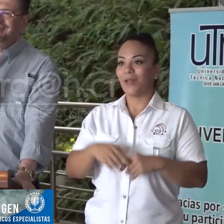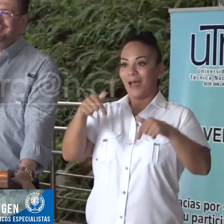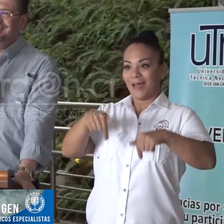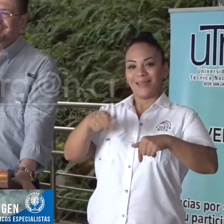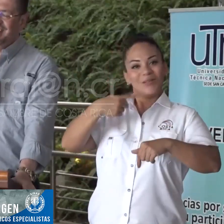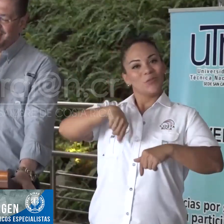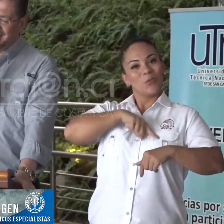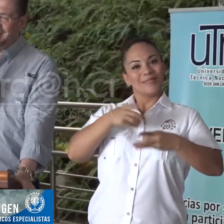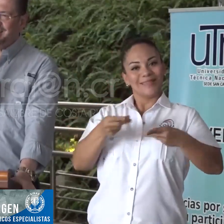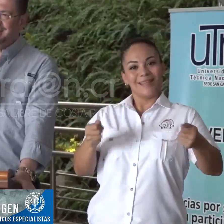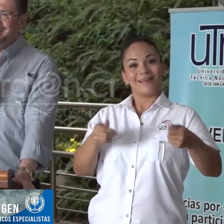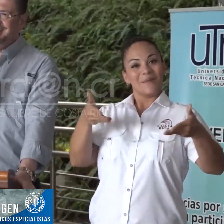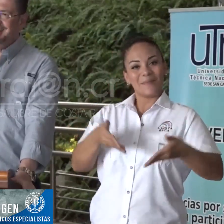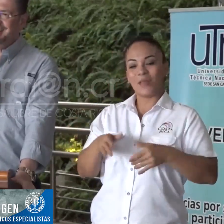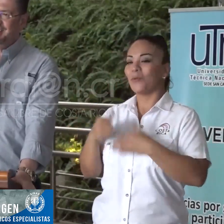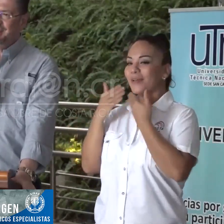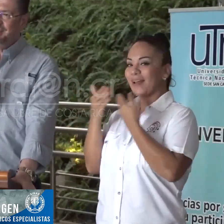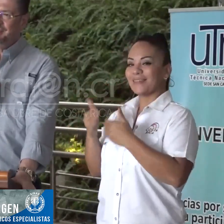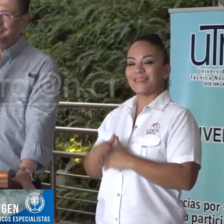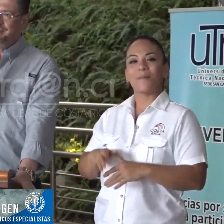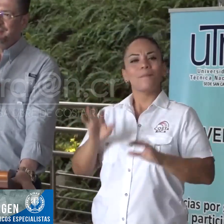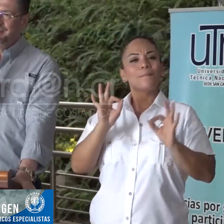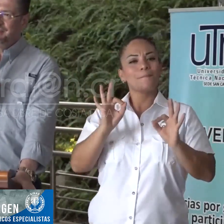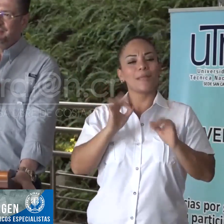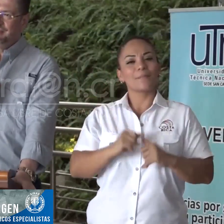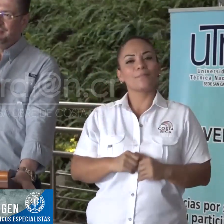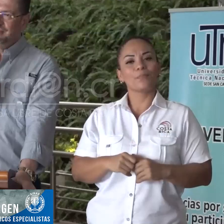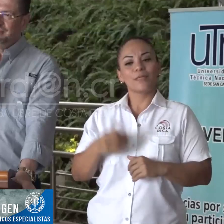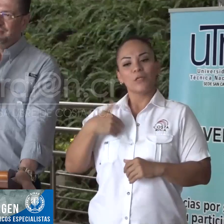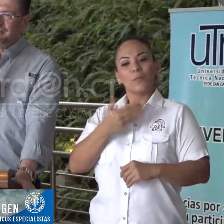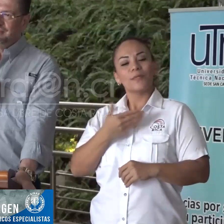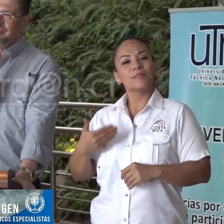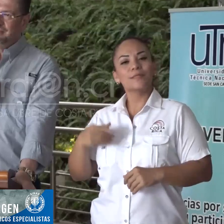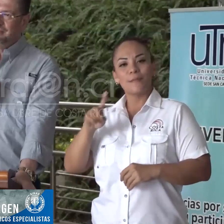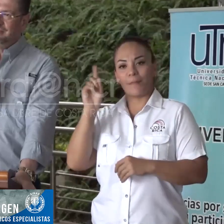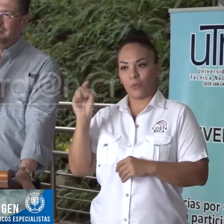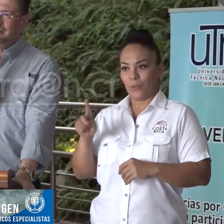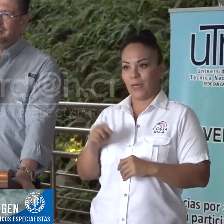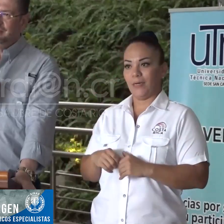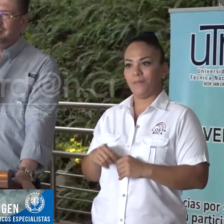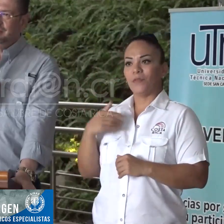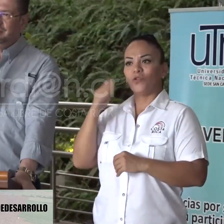tierra, bienvenido. Gracias. Señor presidente, para preguntarle, yo sé que